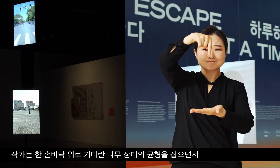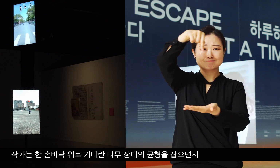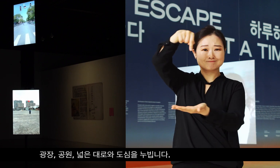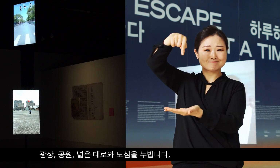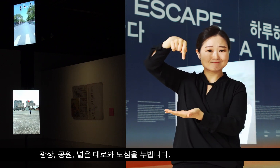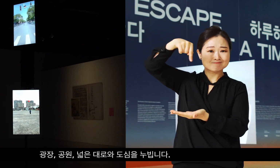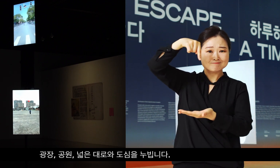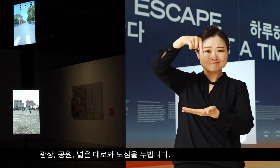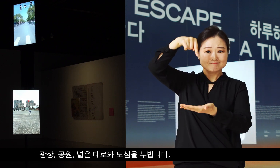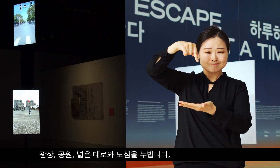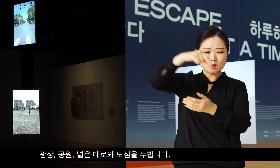광장,